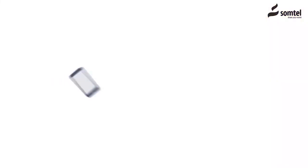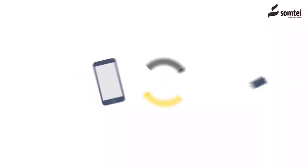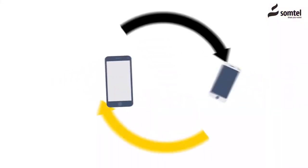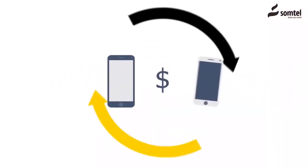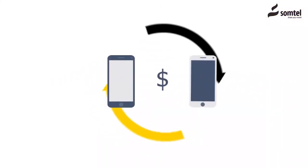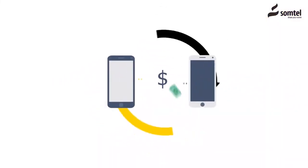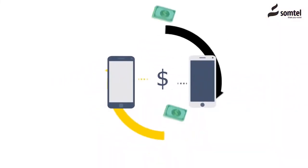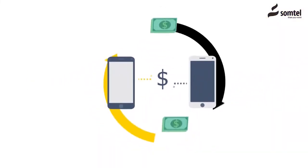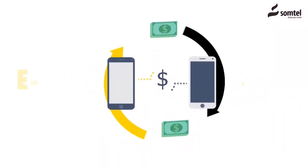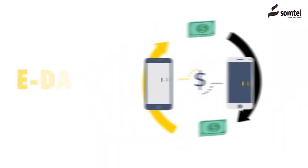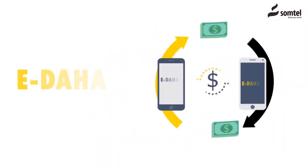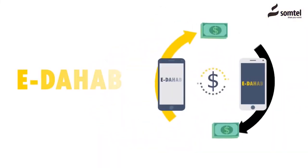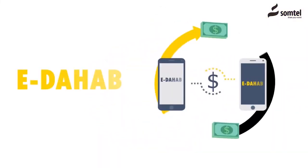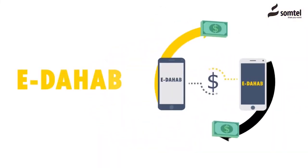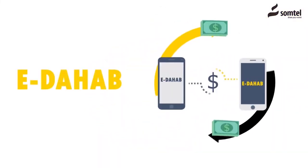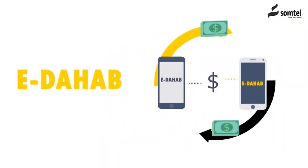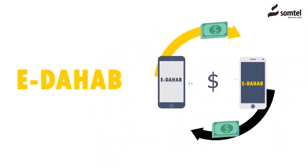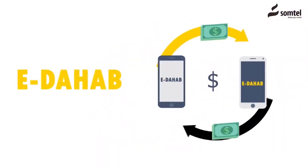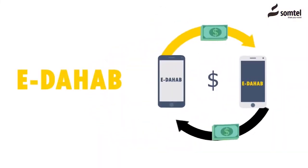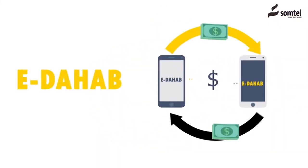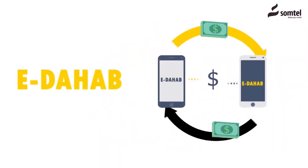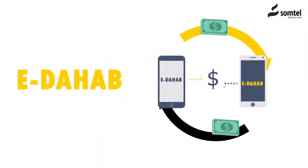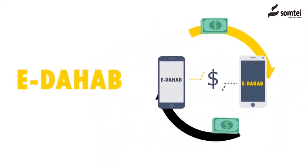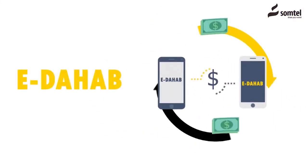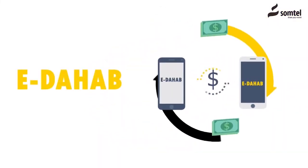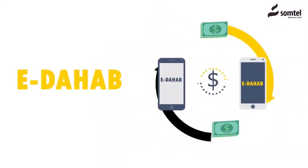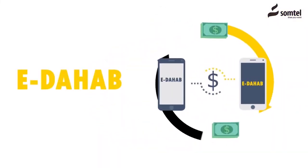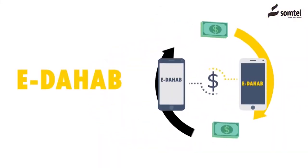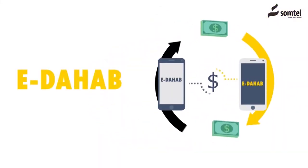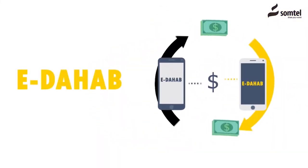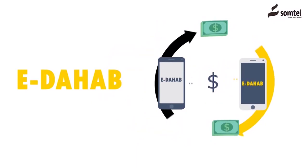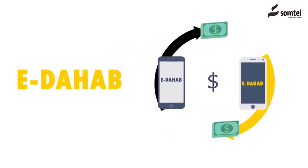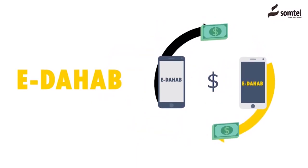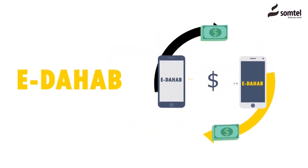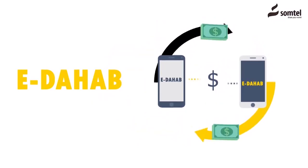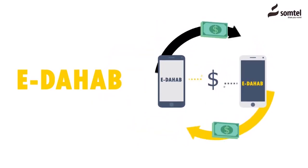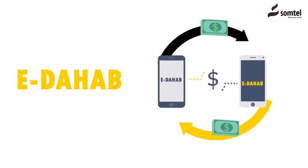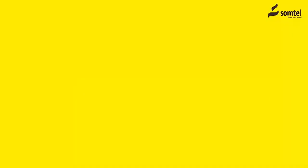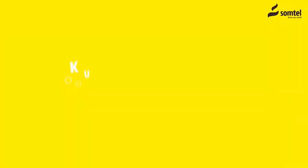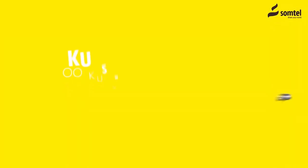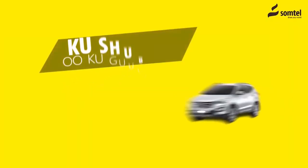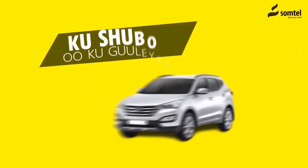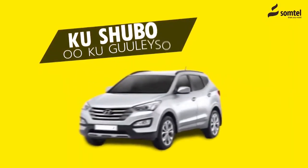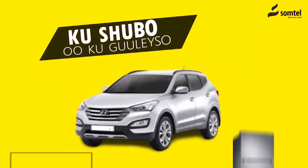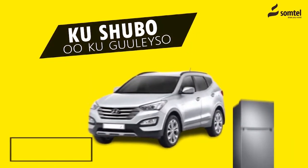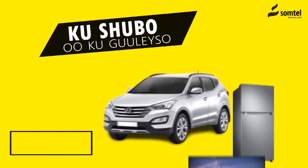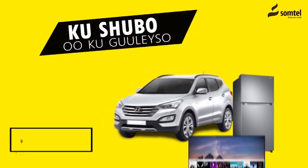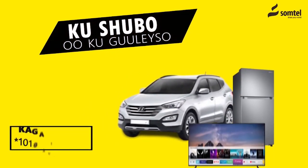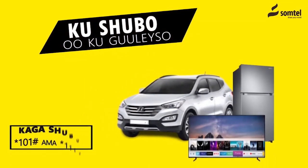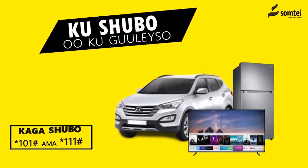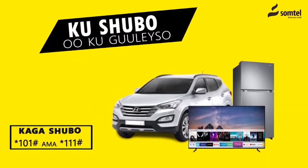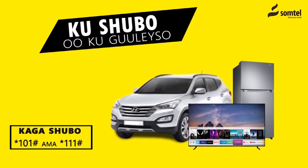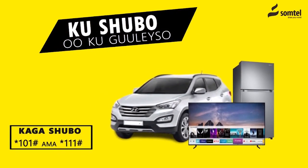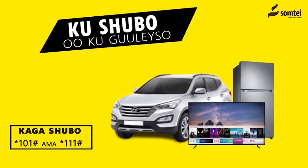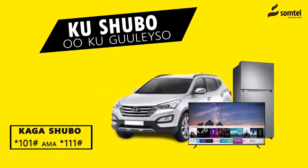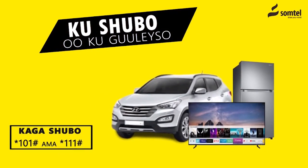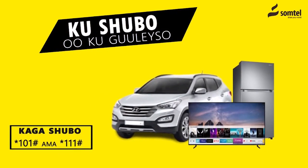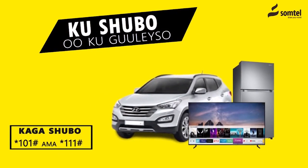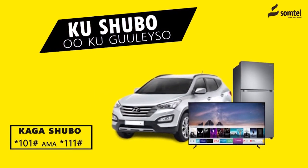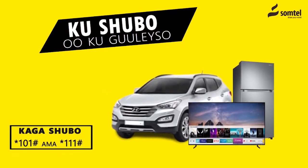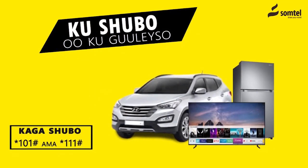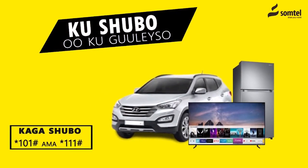ama aad tahay qof u adeegsada ii dahab qaab shakhsi ah iyo qaab ganacsi ah ka qayb gal macmiil oo ka mid